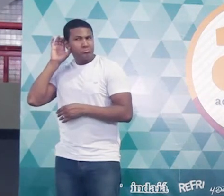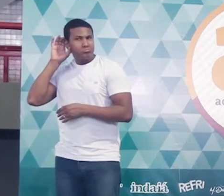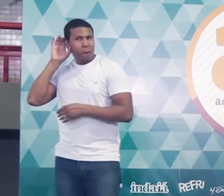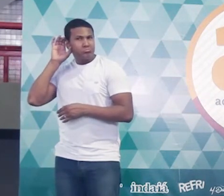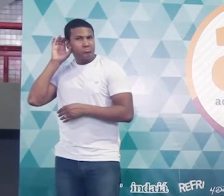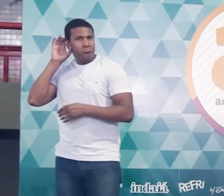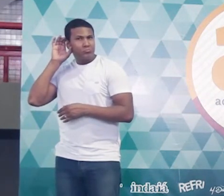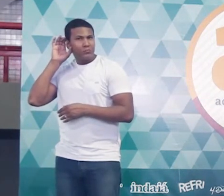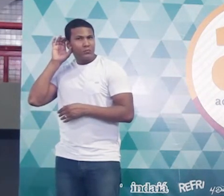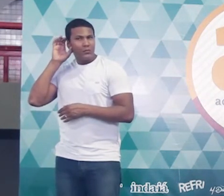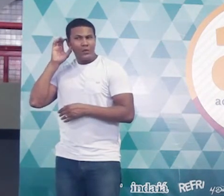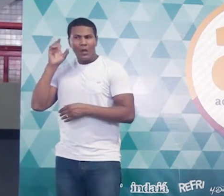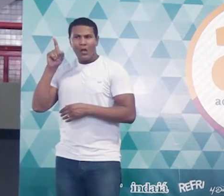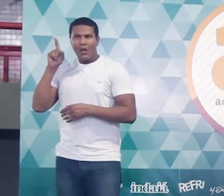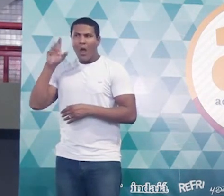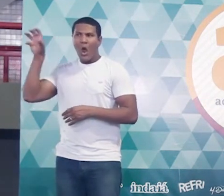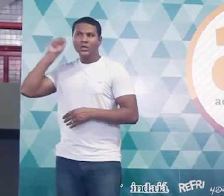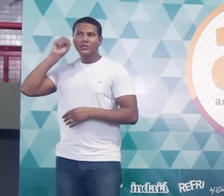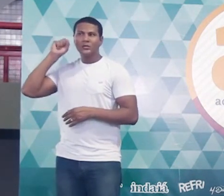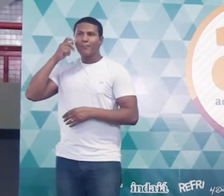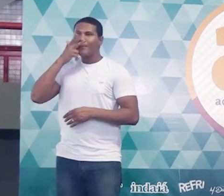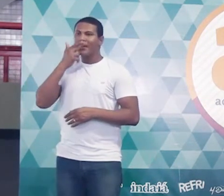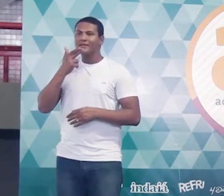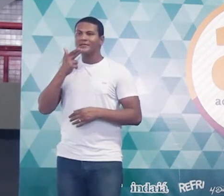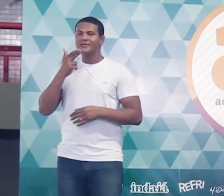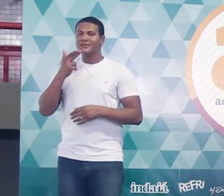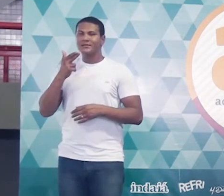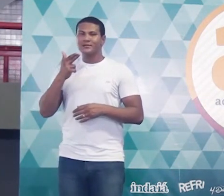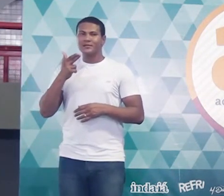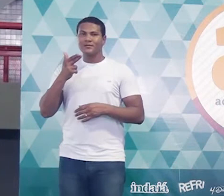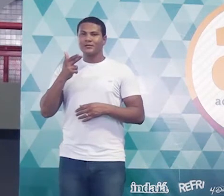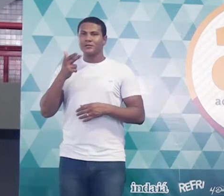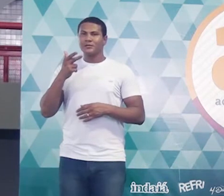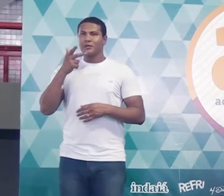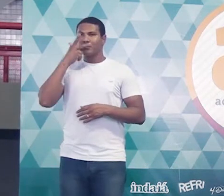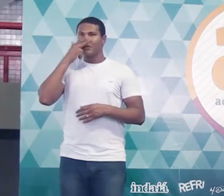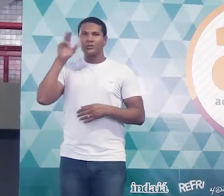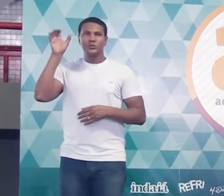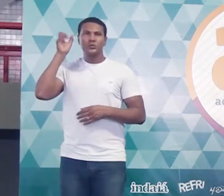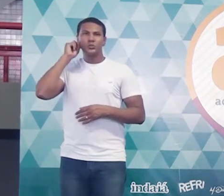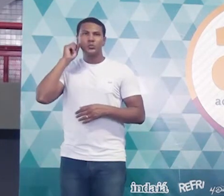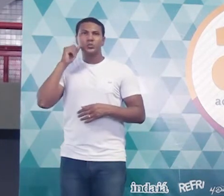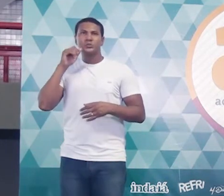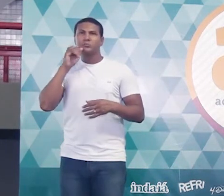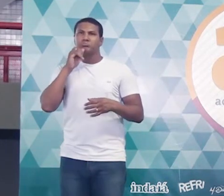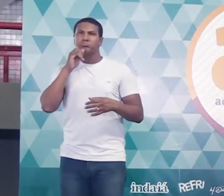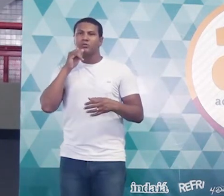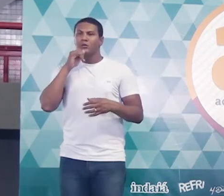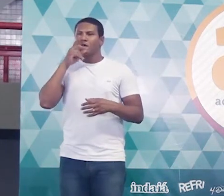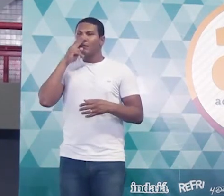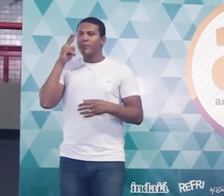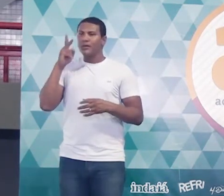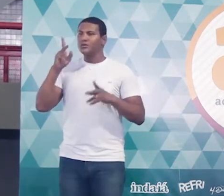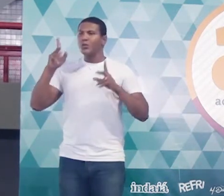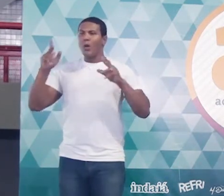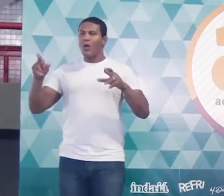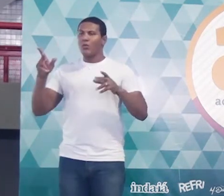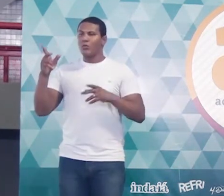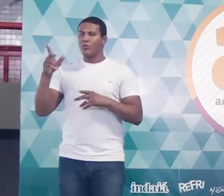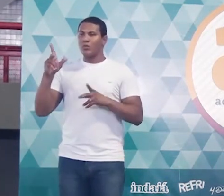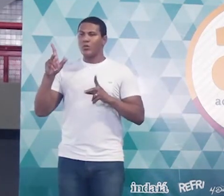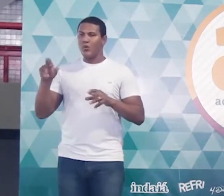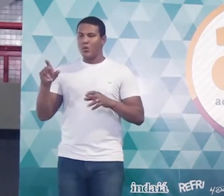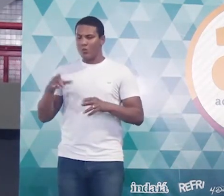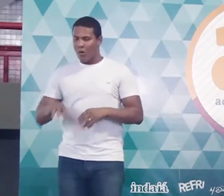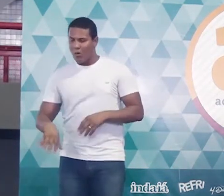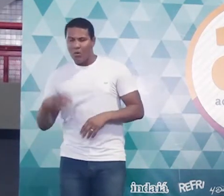colocar no ouvido e começar a ouvir como se fosse aquelas aquelas conchas, né? Como se tivesse